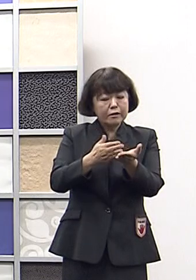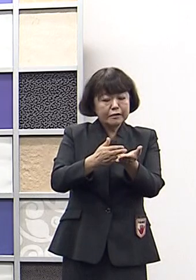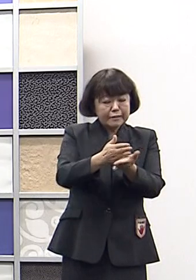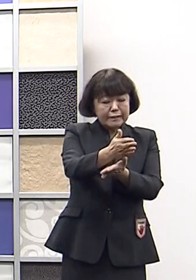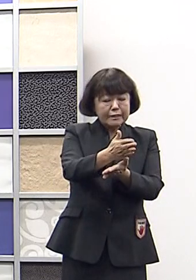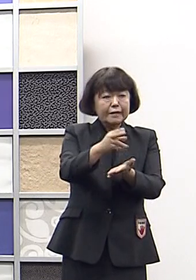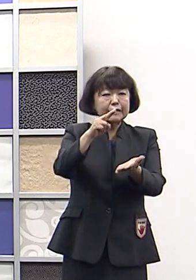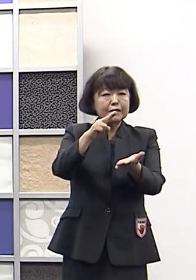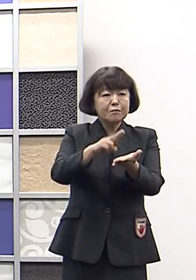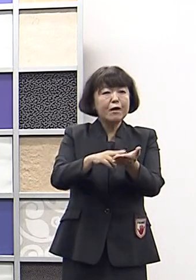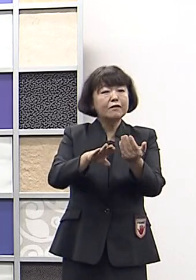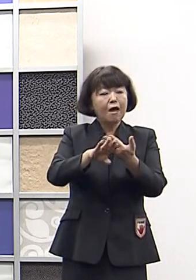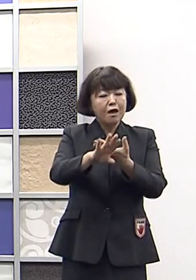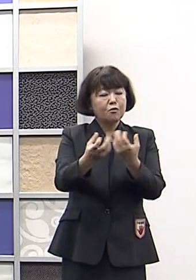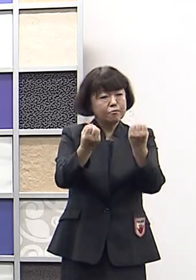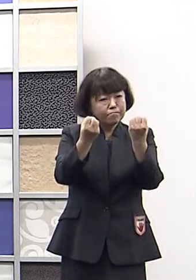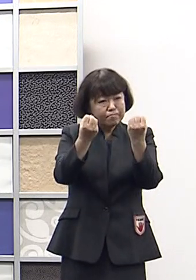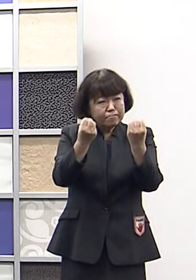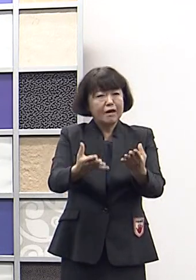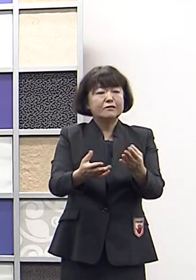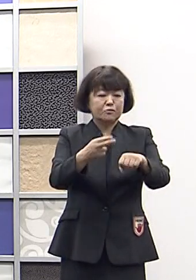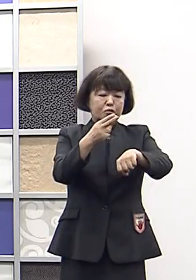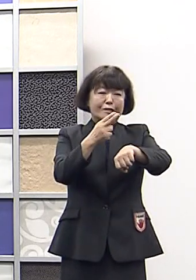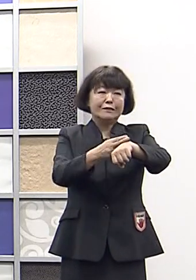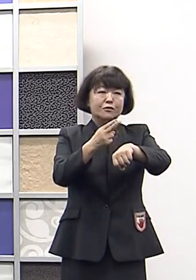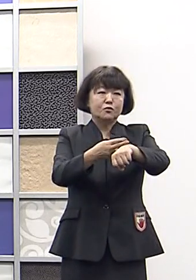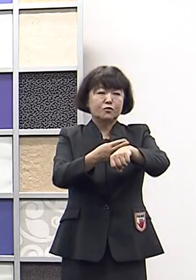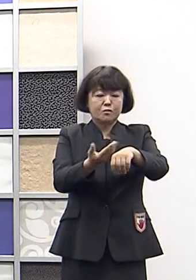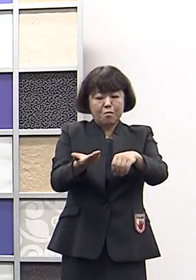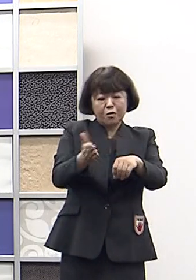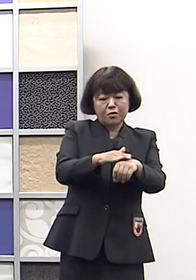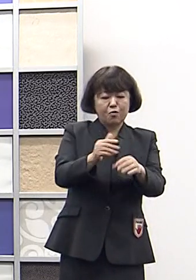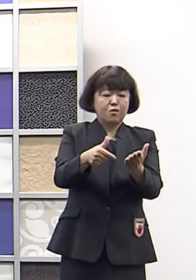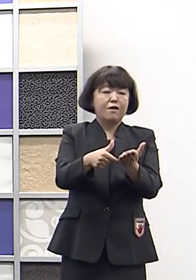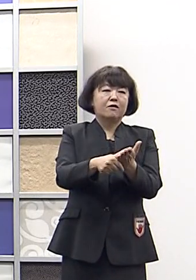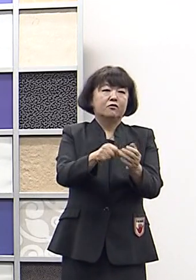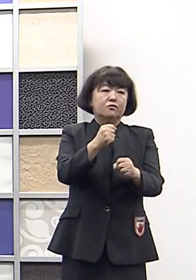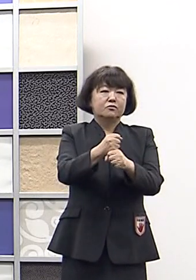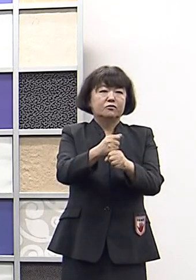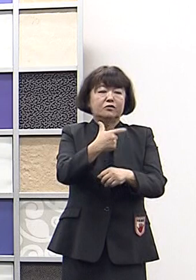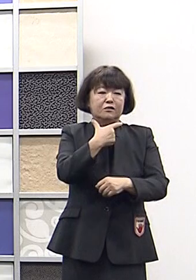ジーというか、さまざまな技術を盛り込むべきだと思っておりますので、私は